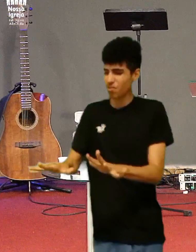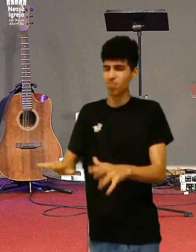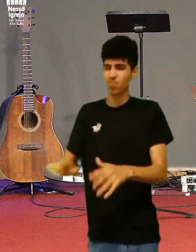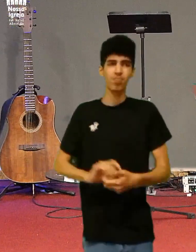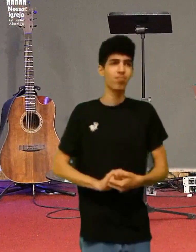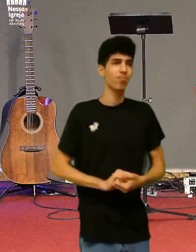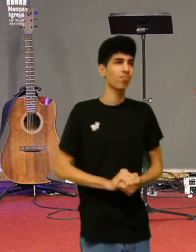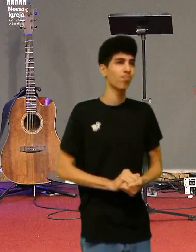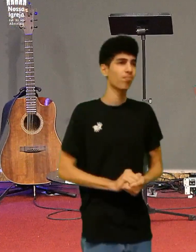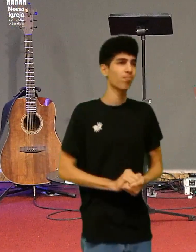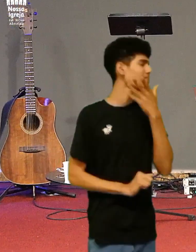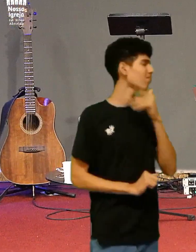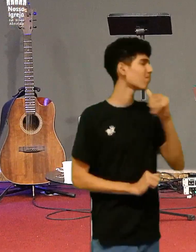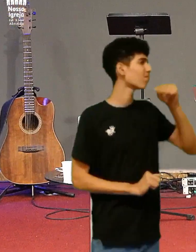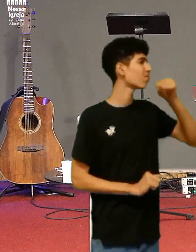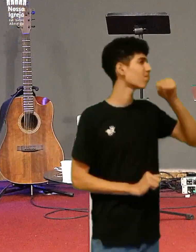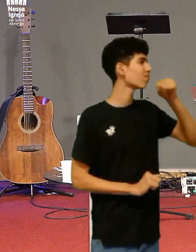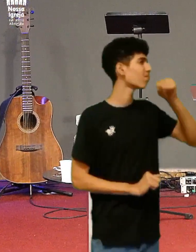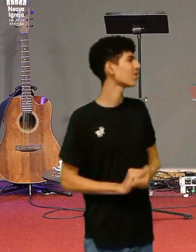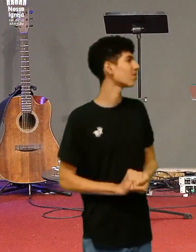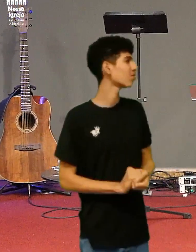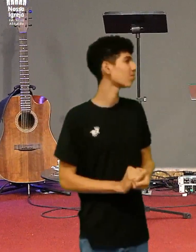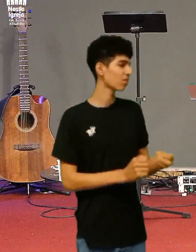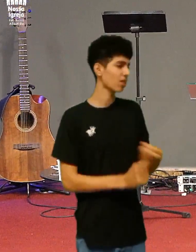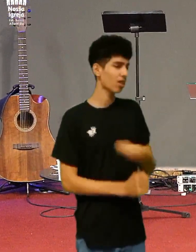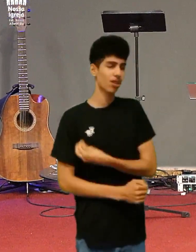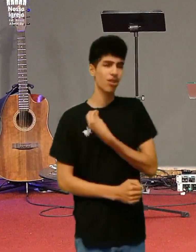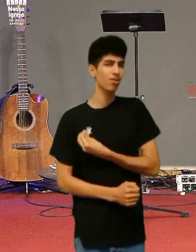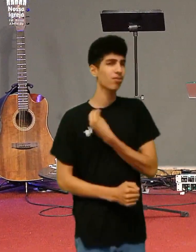Ah, meu Pai, derrama a tua vida.